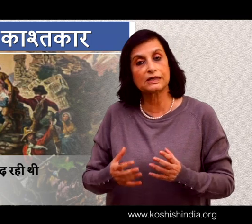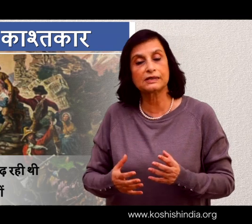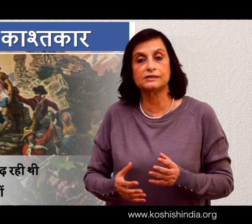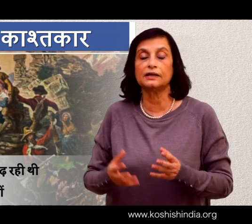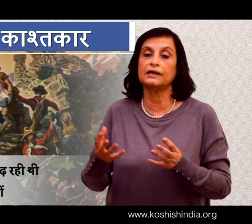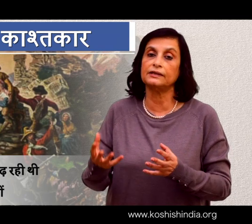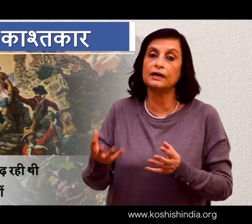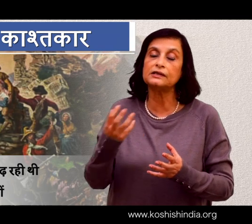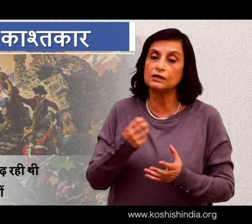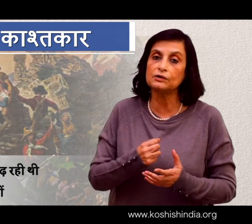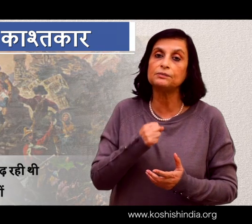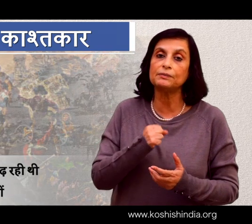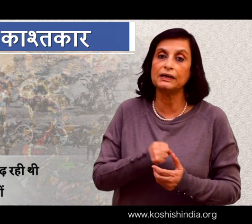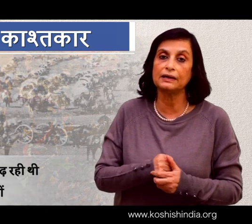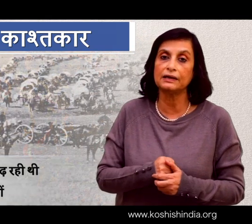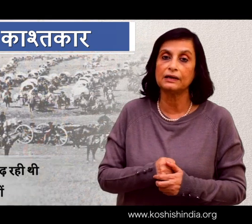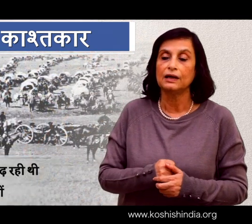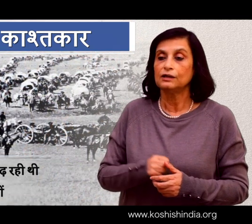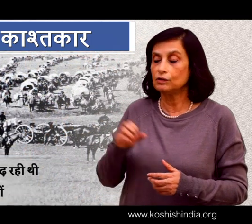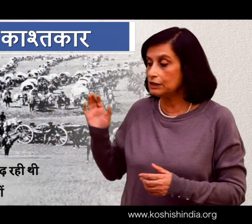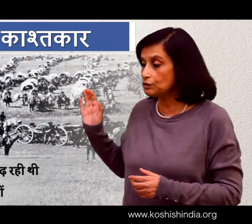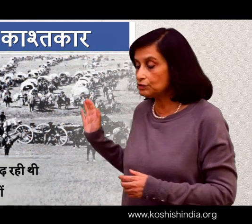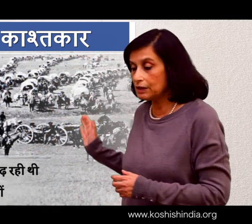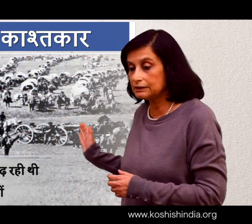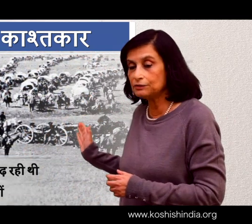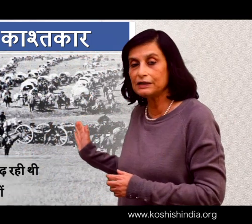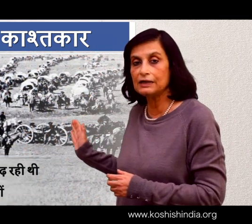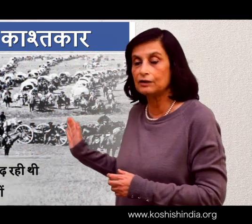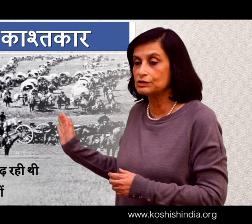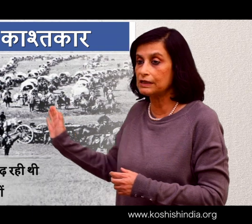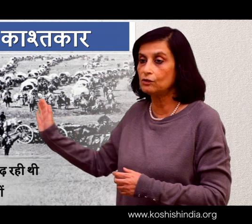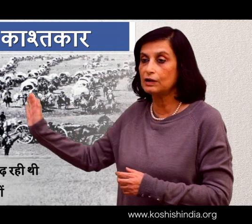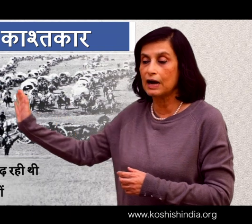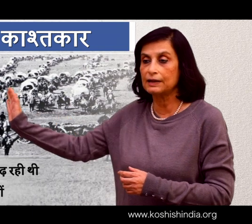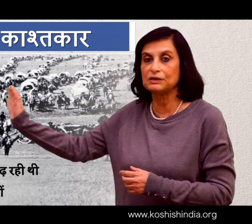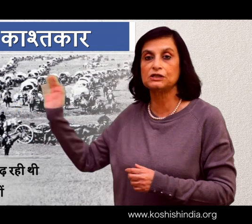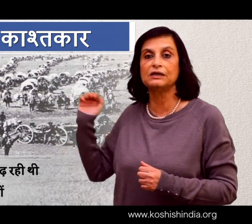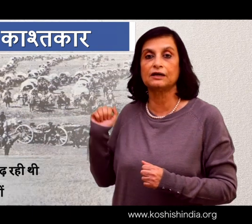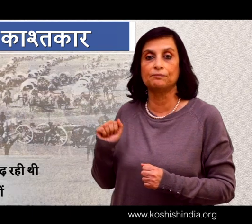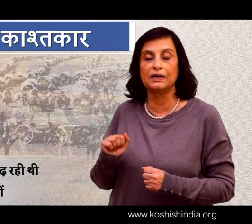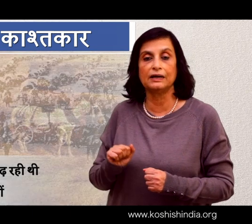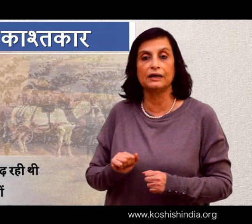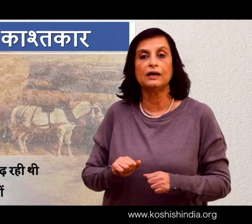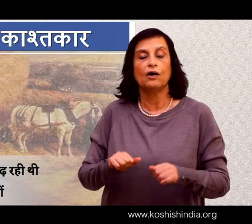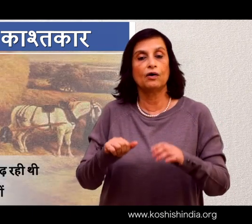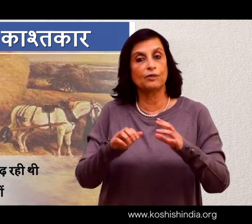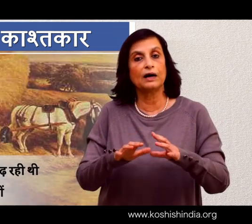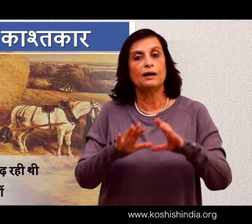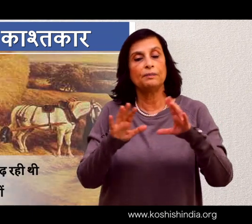खाद्यान्नोंकीमांग भीबढ़गई।इसलिए,लोग इनतटीयक्षेत्रोंसे पश्चिमकीओरजानेलगे,जहांउन्होंनेप्रभावीढंग